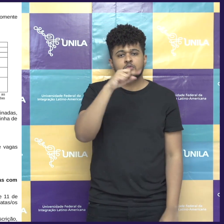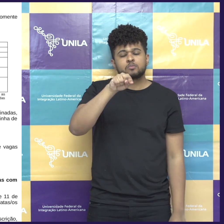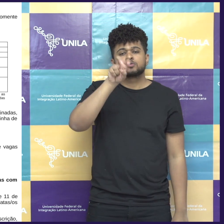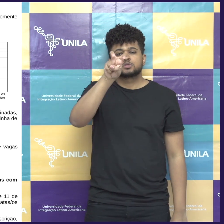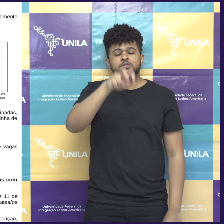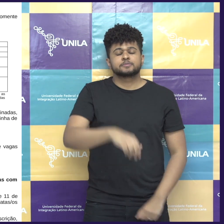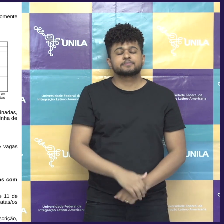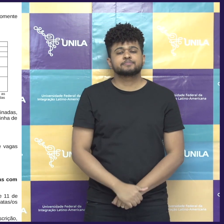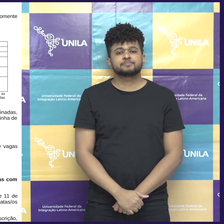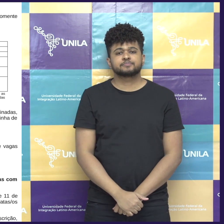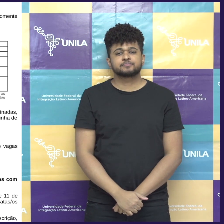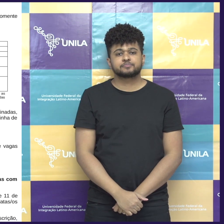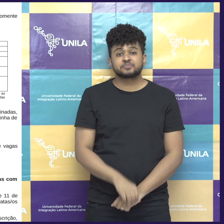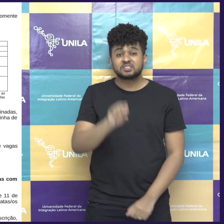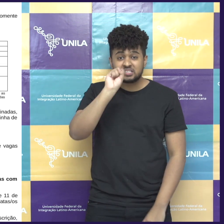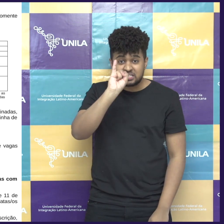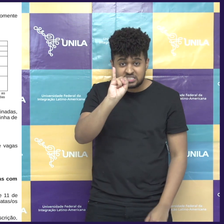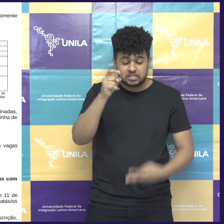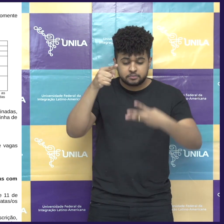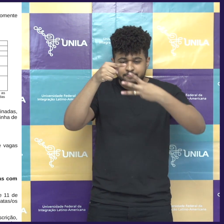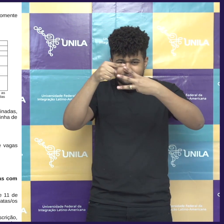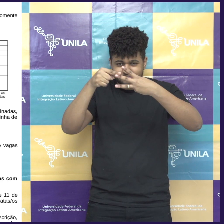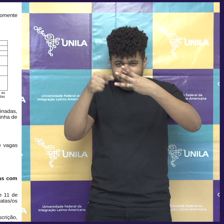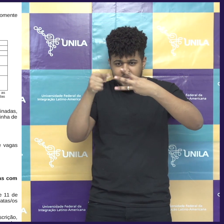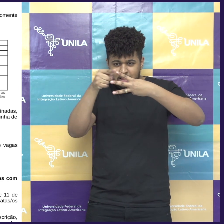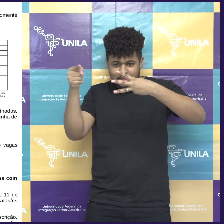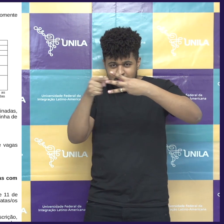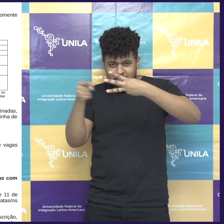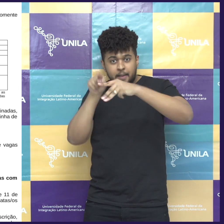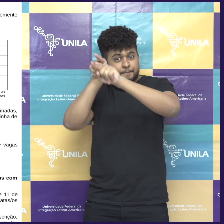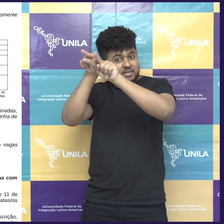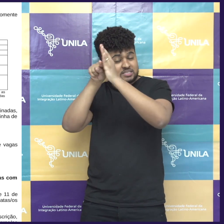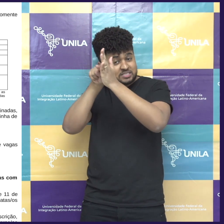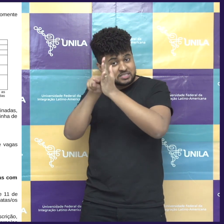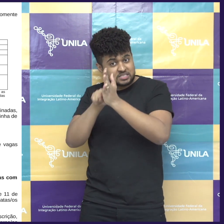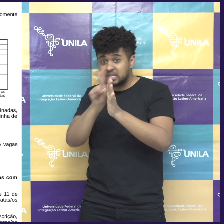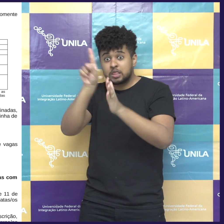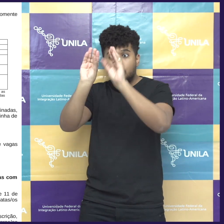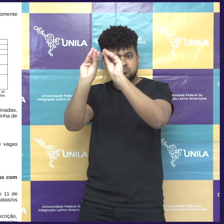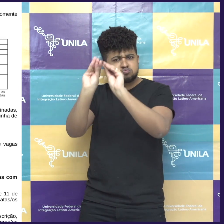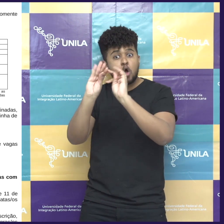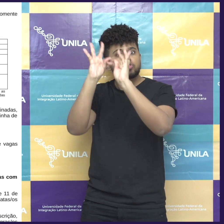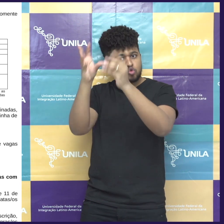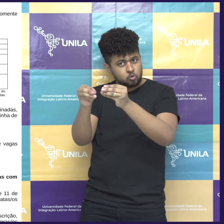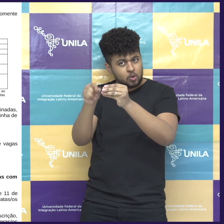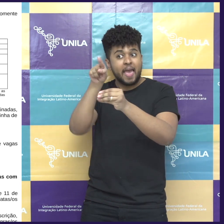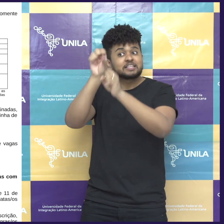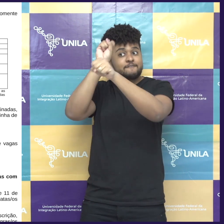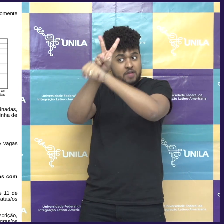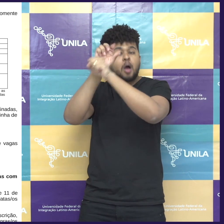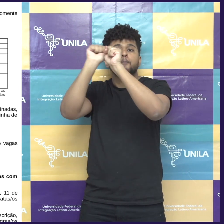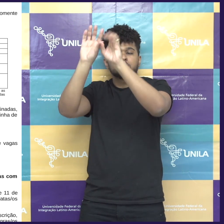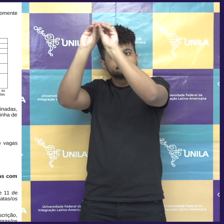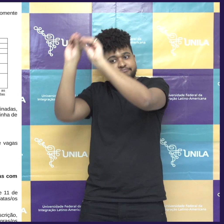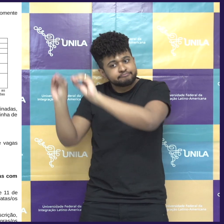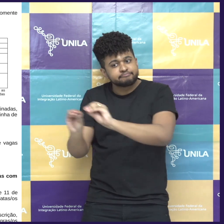2.5. Em caso de uma linha de pesquisa não preencher todas as vagas a ela destinadas, as mesmas poderão ser preenchidas